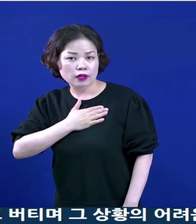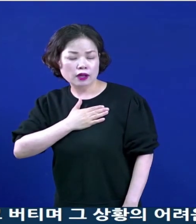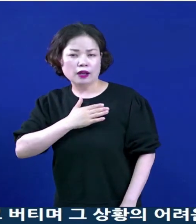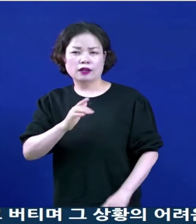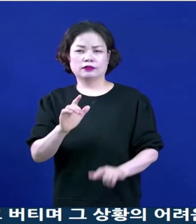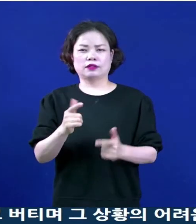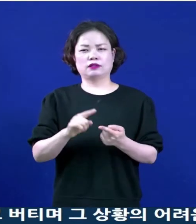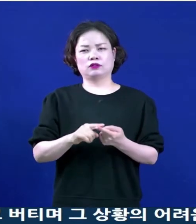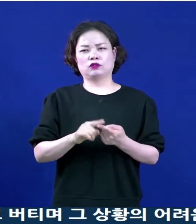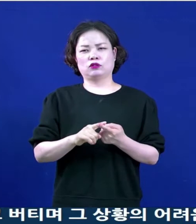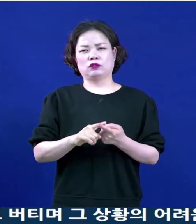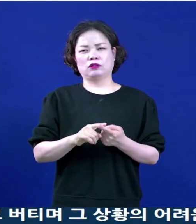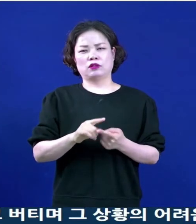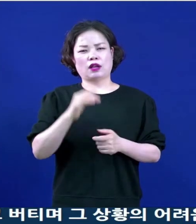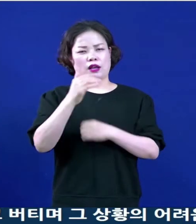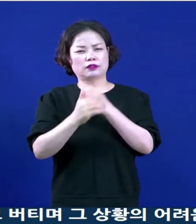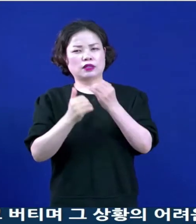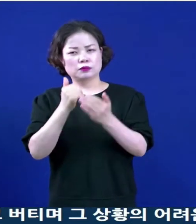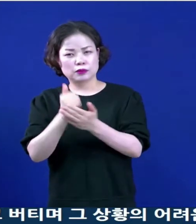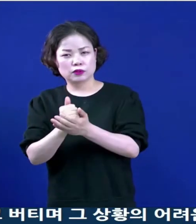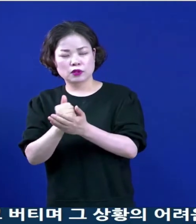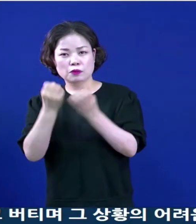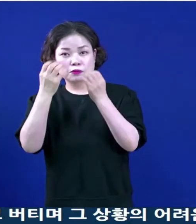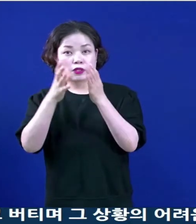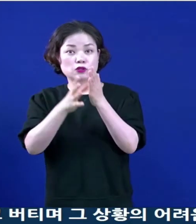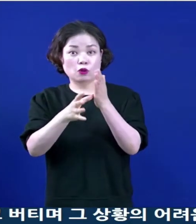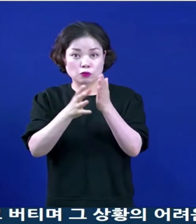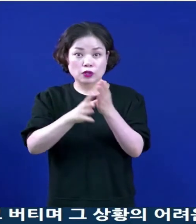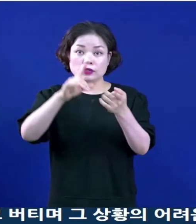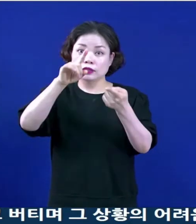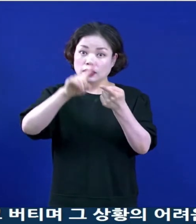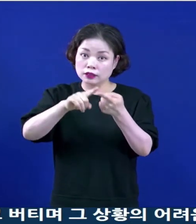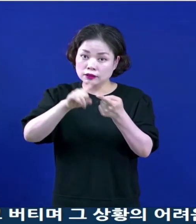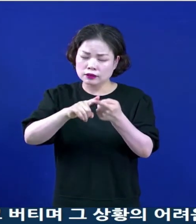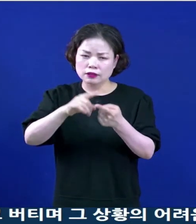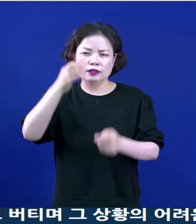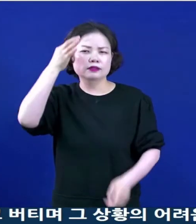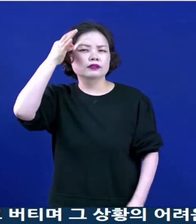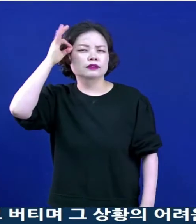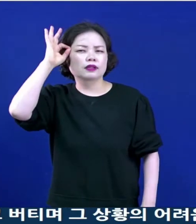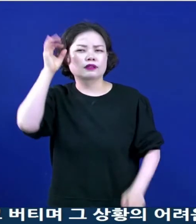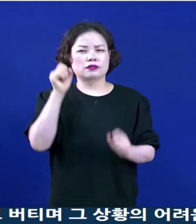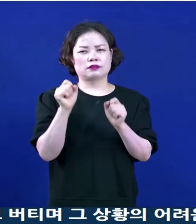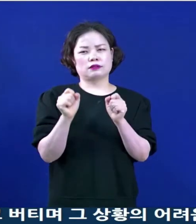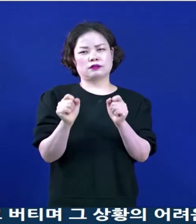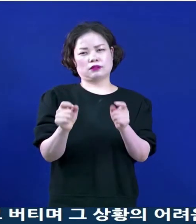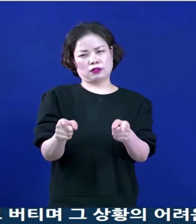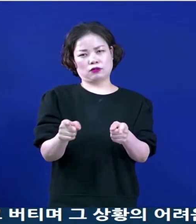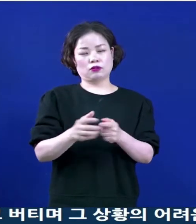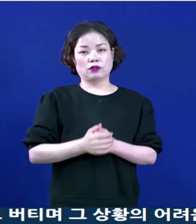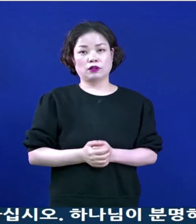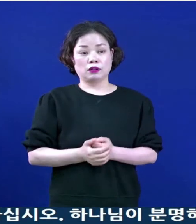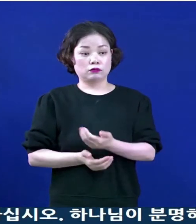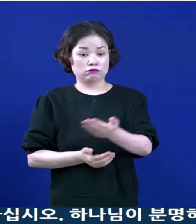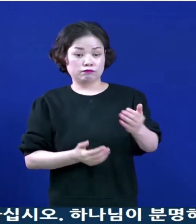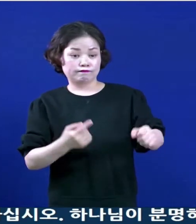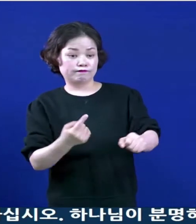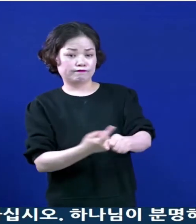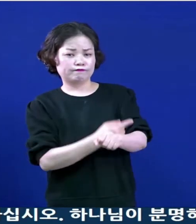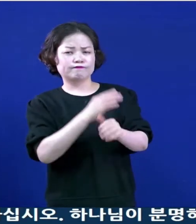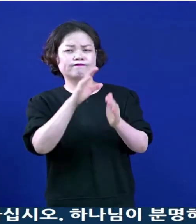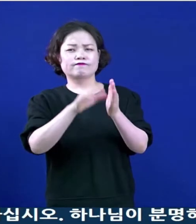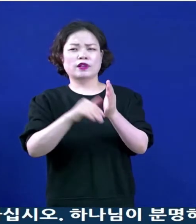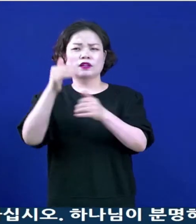하는 사실을, 하나님은 하나님이시고 나는 피조물에 불과하다는 사실을 깨닫는 기회로 삼으시기 바랍니다. 여러분, 자연스럽게 때에